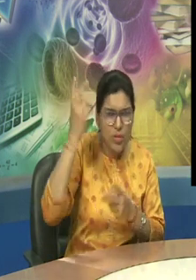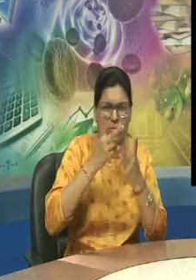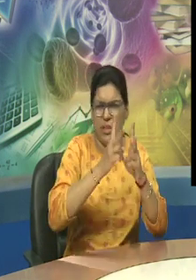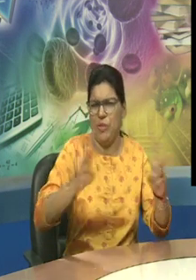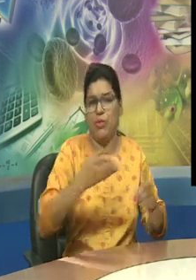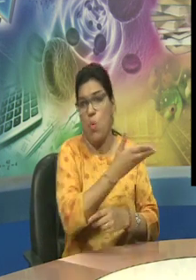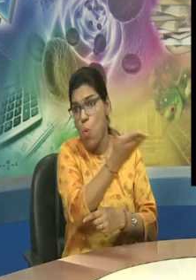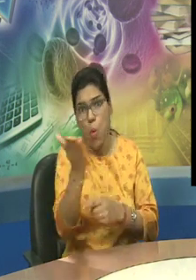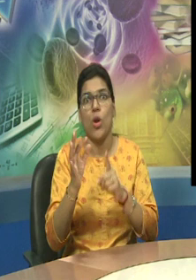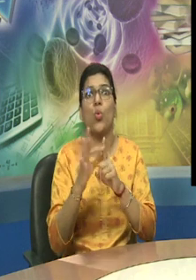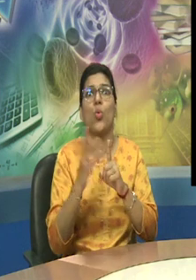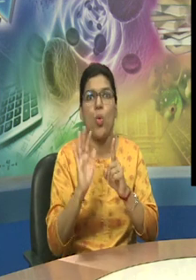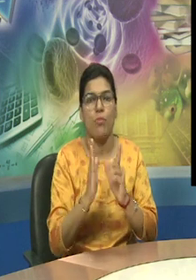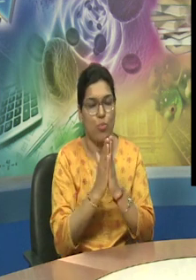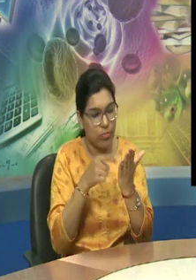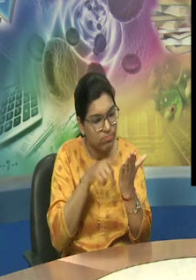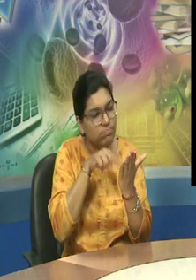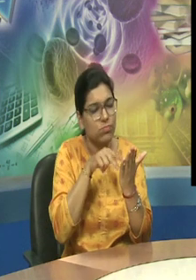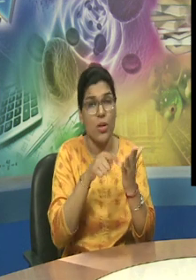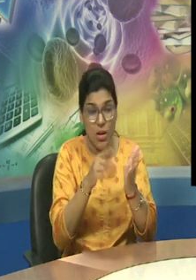यह सारी भक्ति